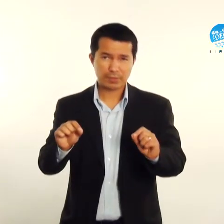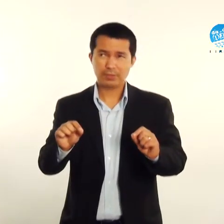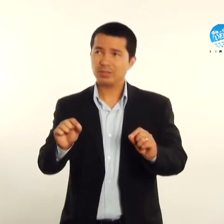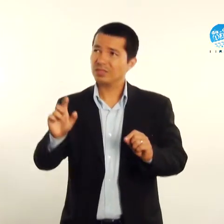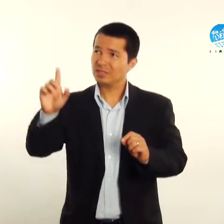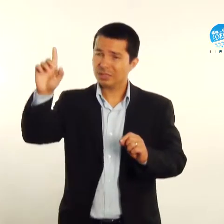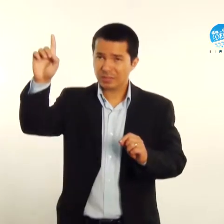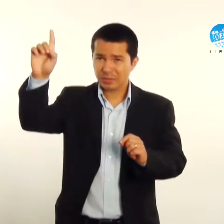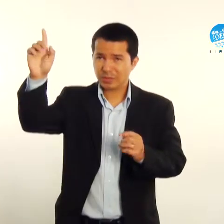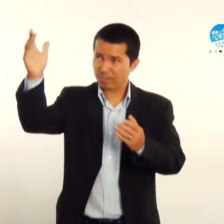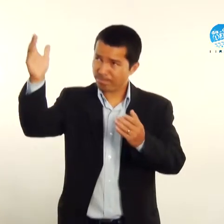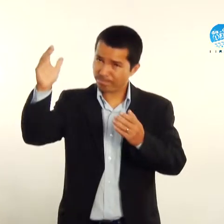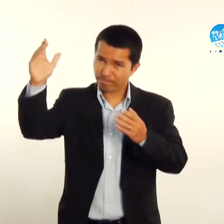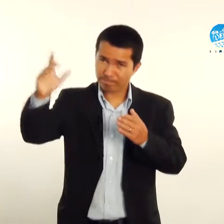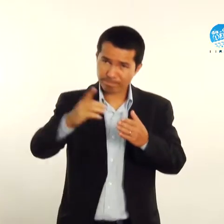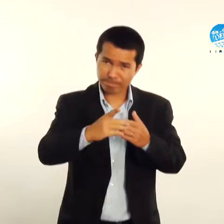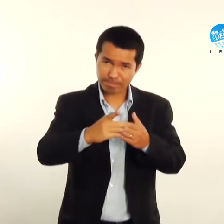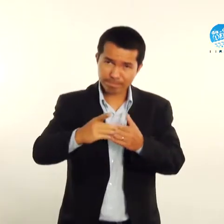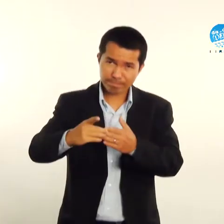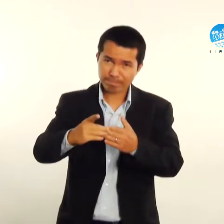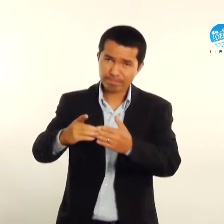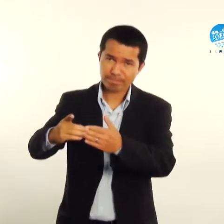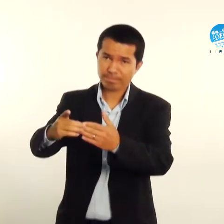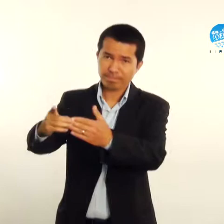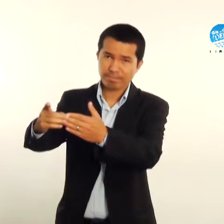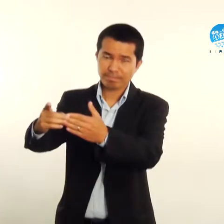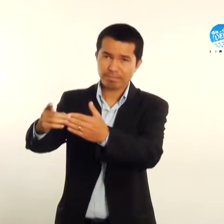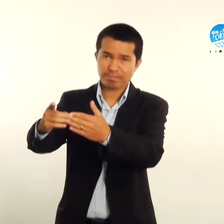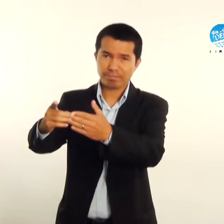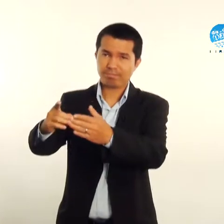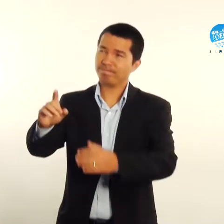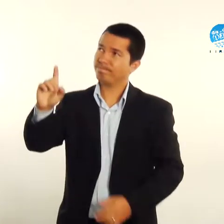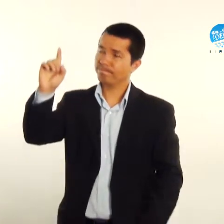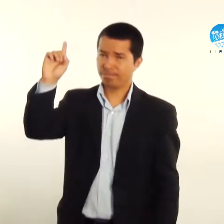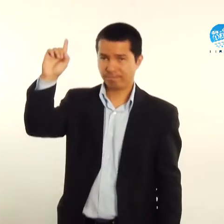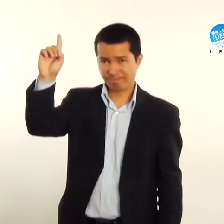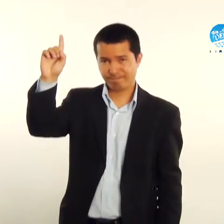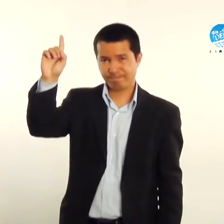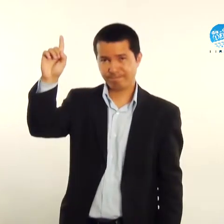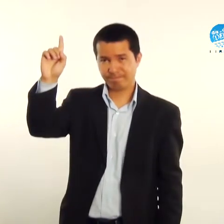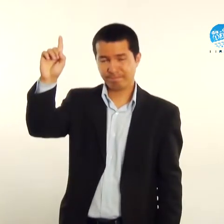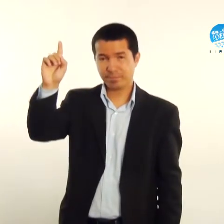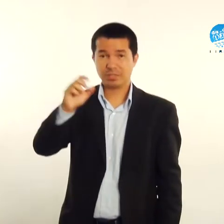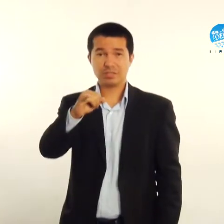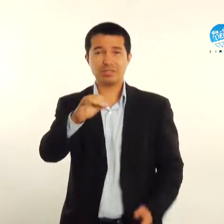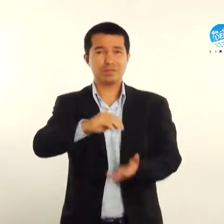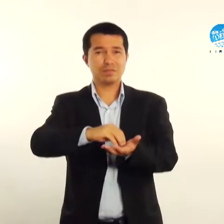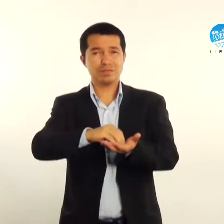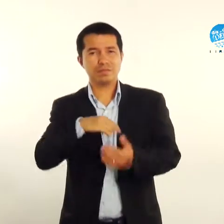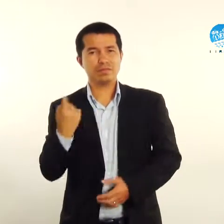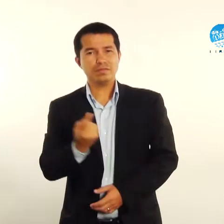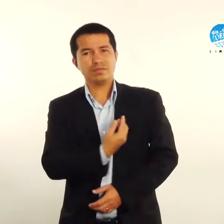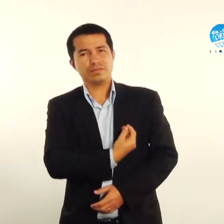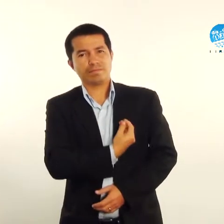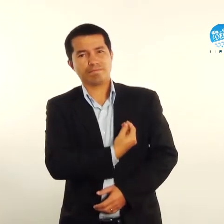deixar conduzir por Deus, se a gente não viver esse tipo de atitude que